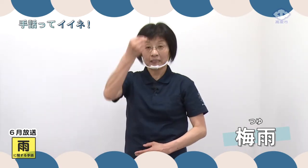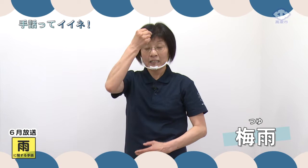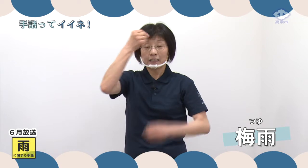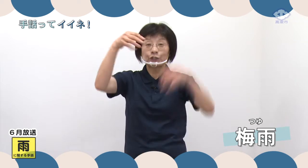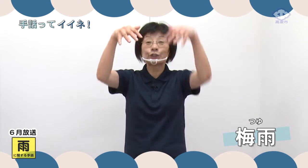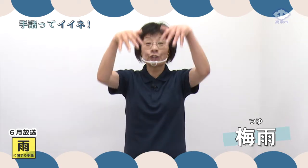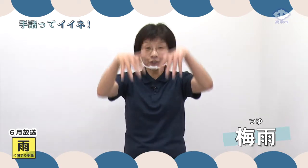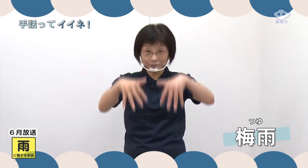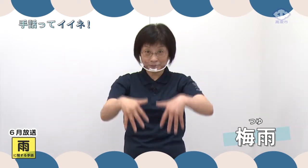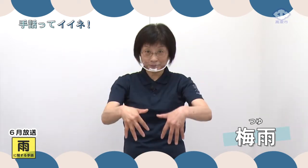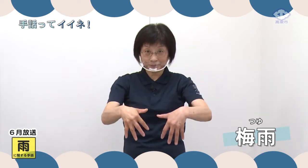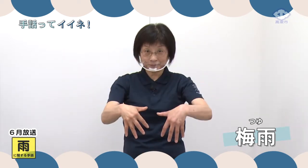梅雨。